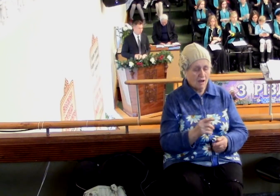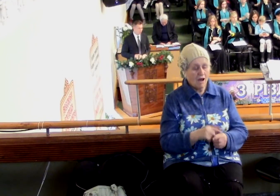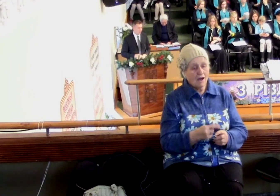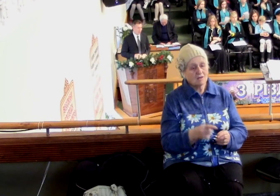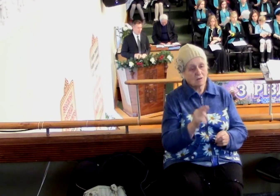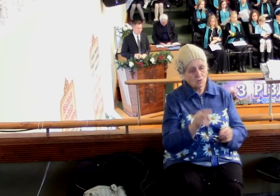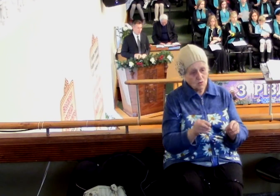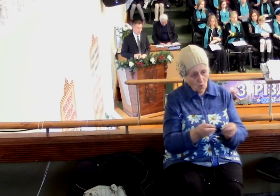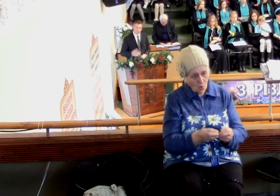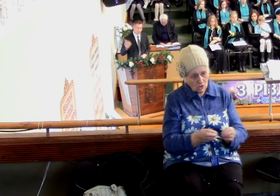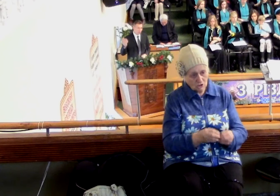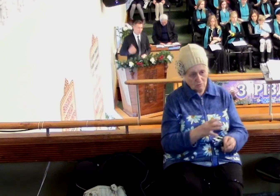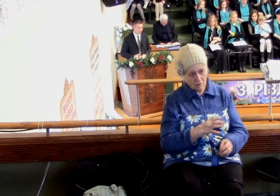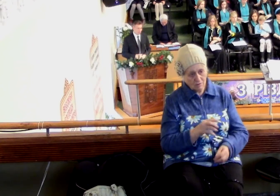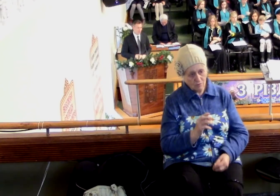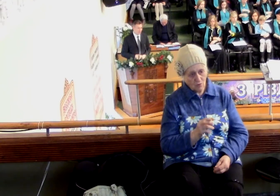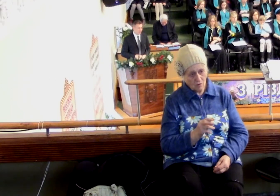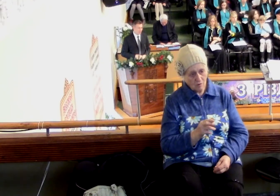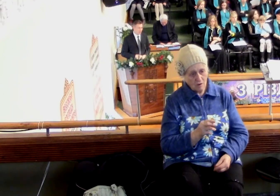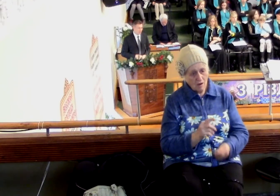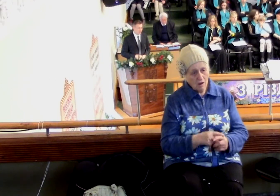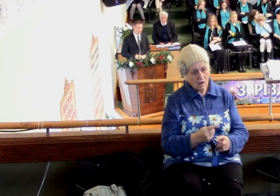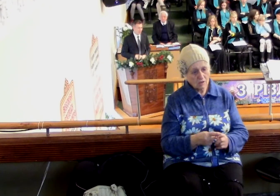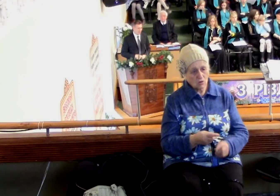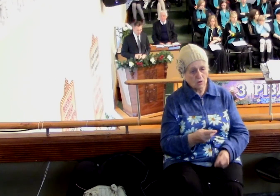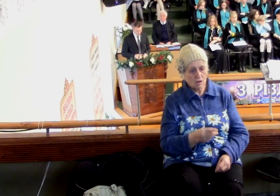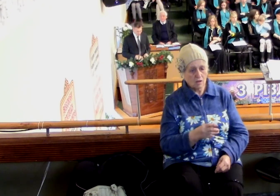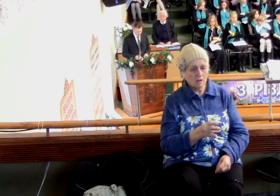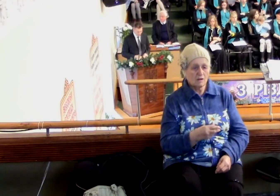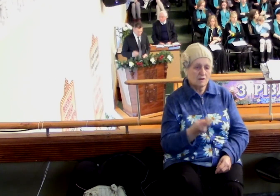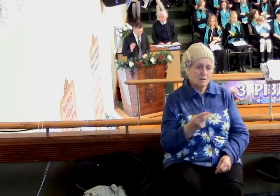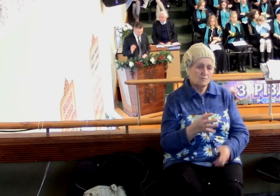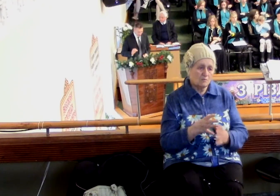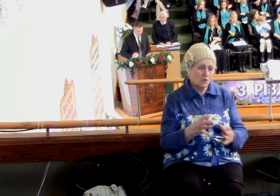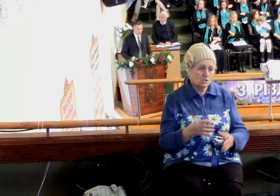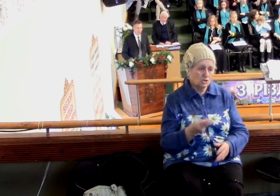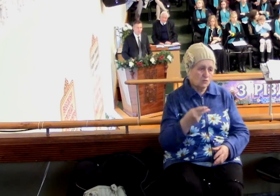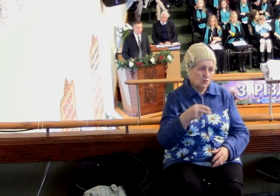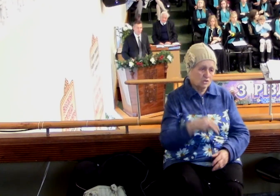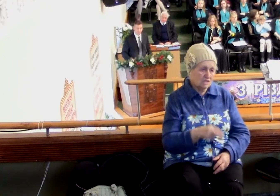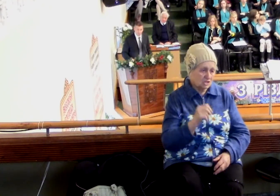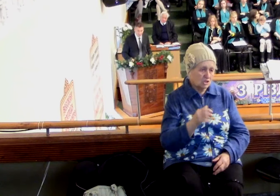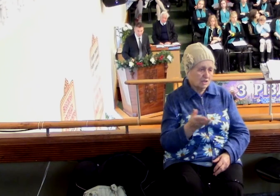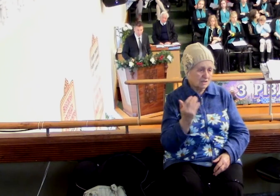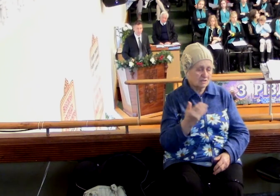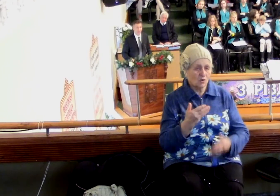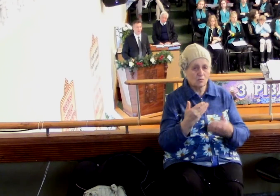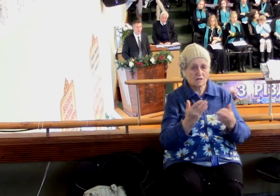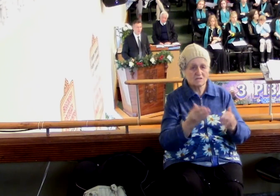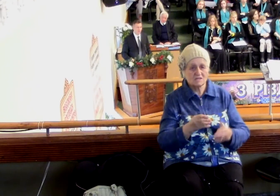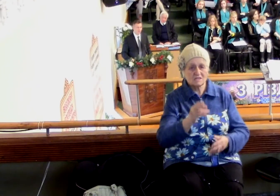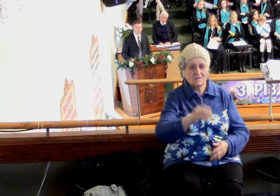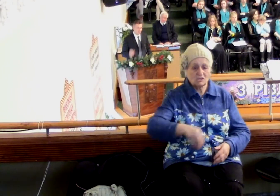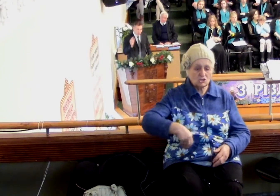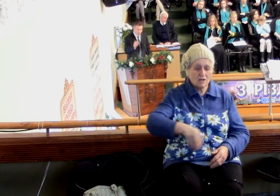милующий Бог, который чуть больше 2000 лет тому назад обратился к Захарии, к священнику